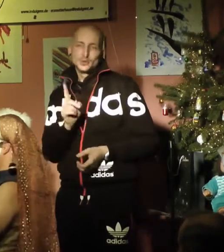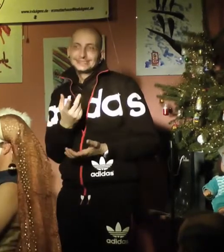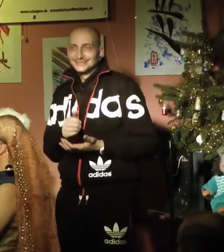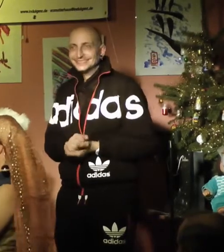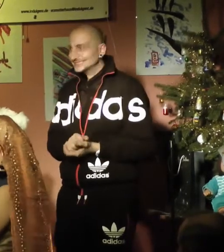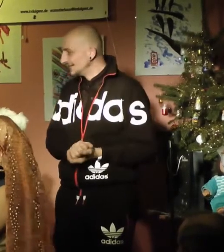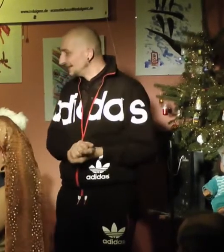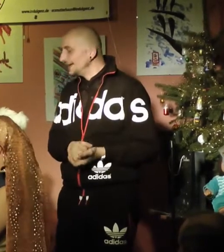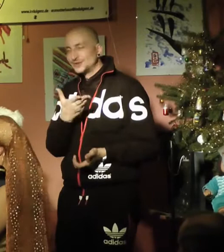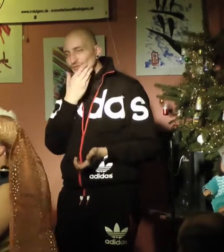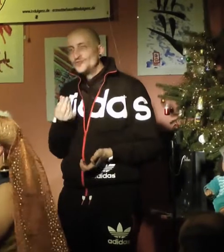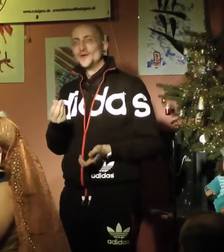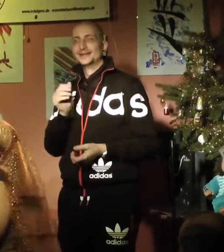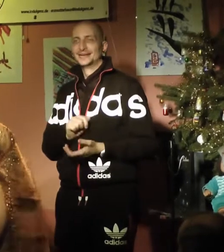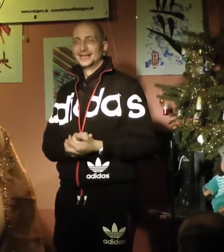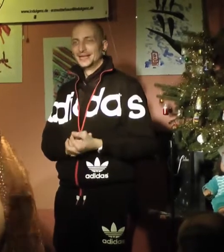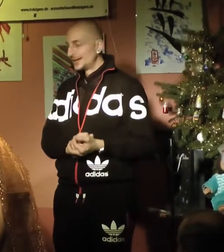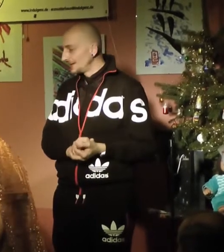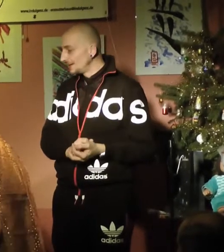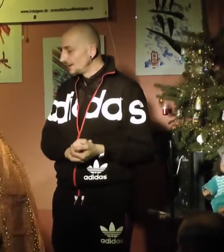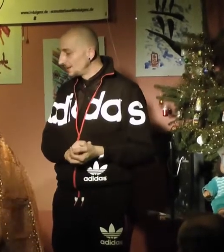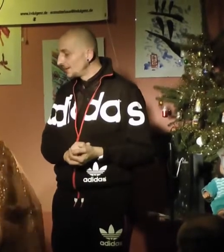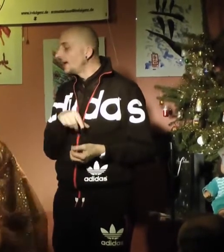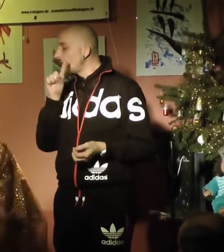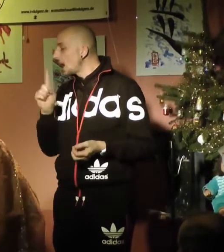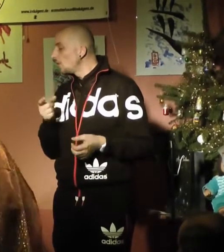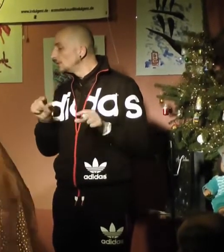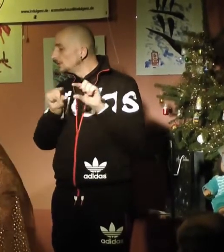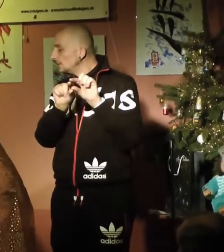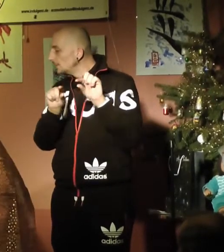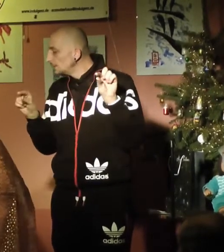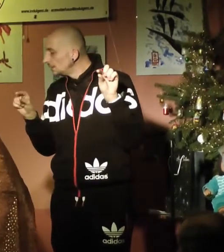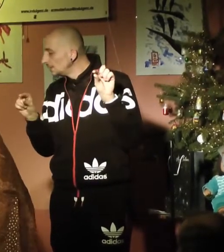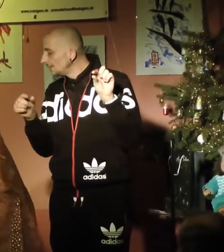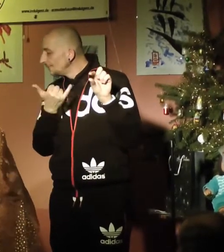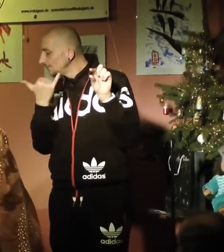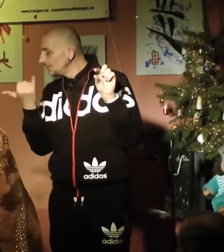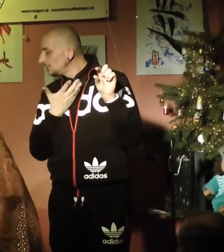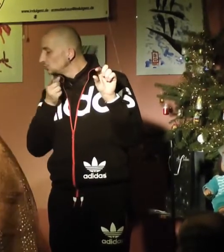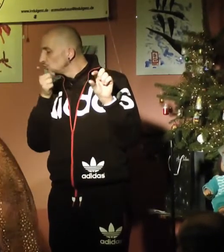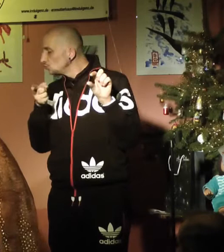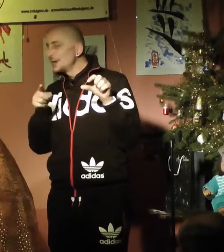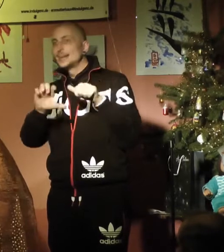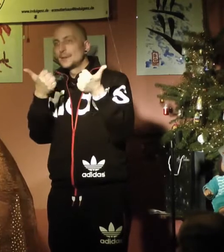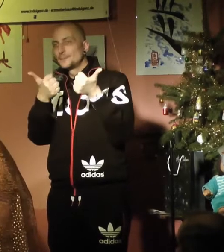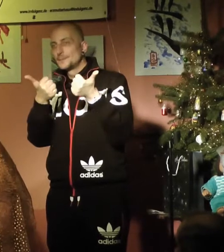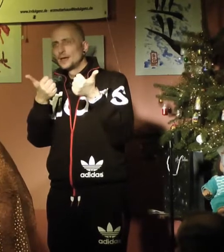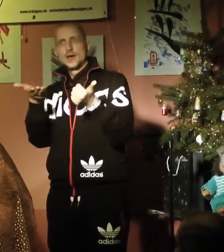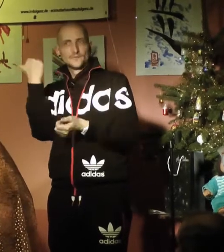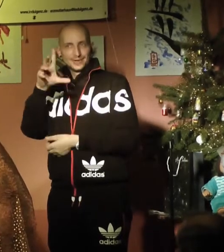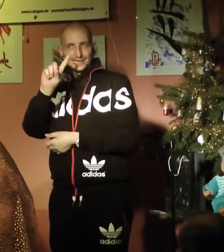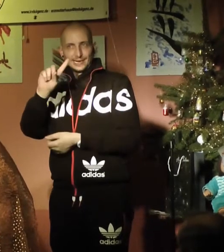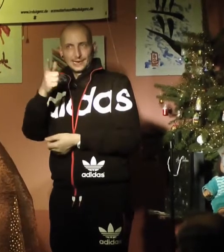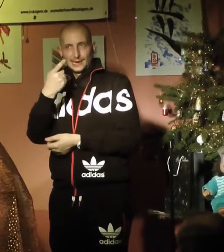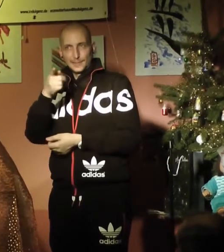Sehr schön. Ach Mensch, großartig. Und auch ein Schlüsselanhänger mit Wie willst du leben? Genau, Wie willst du leben vom DGB und...